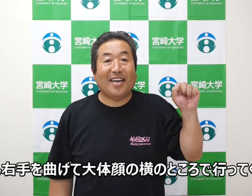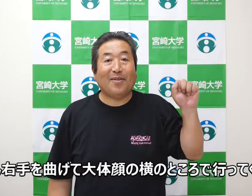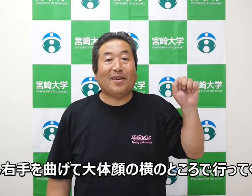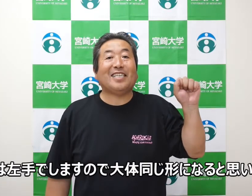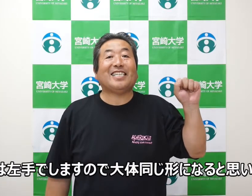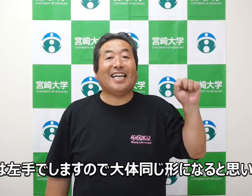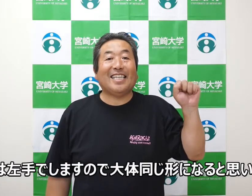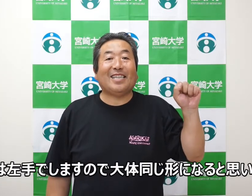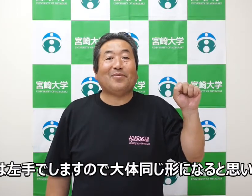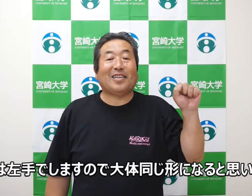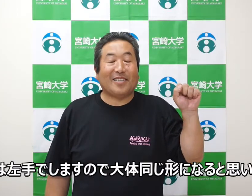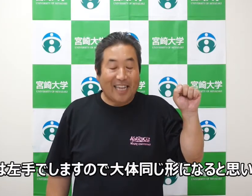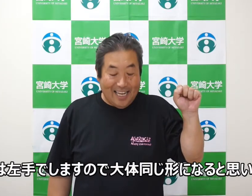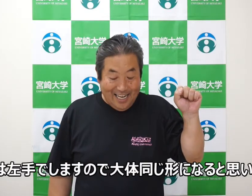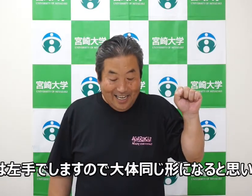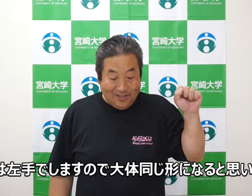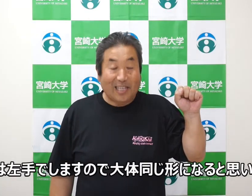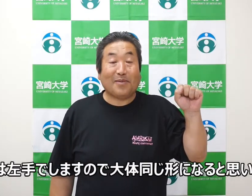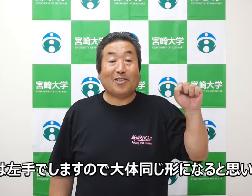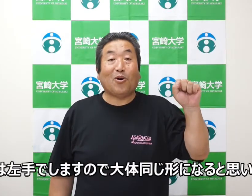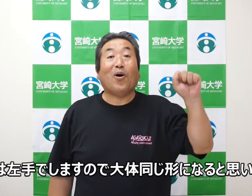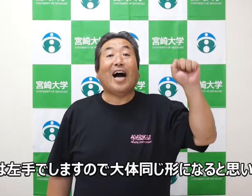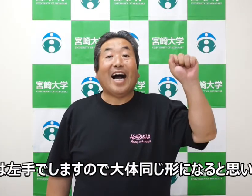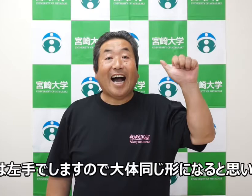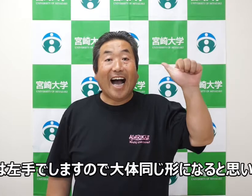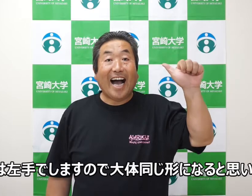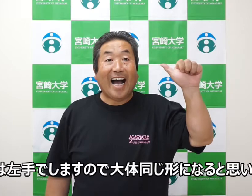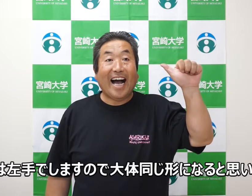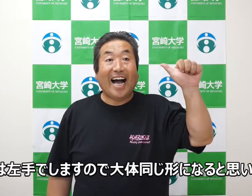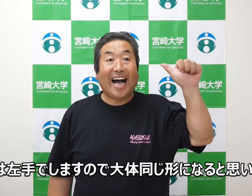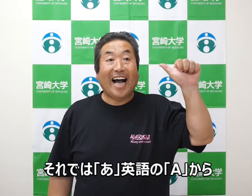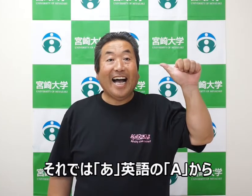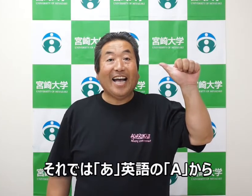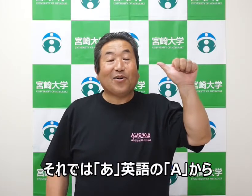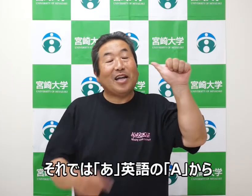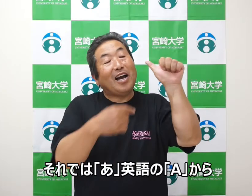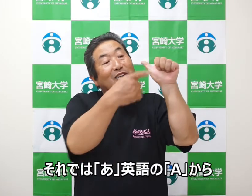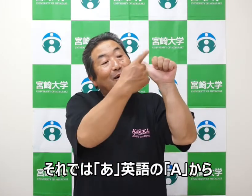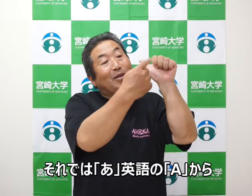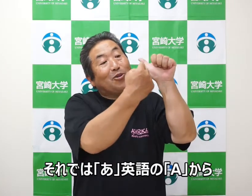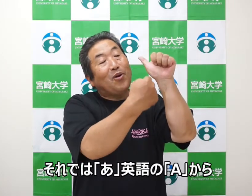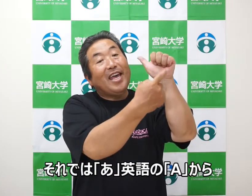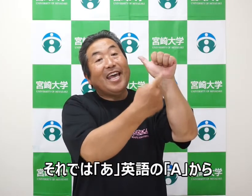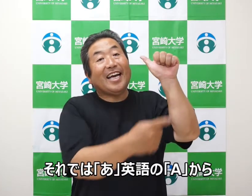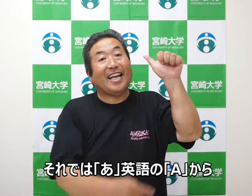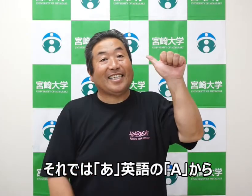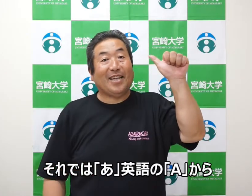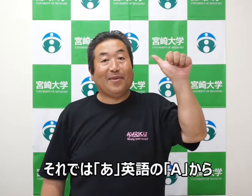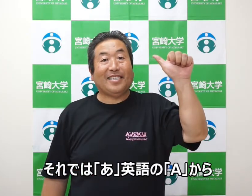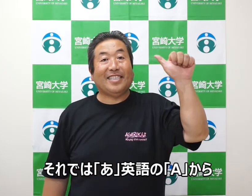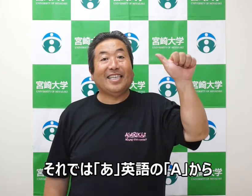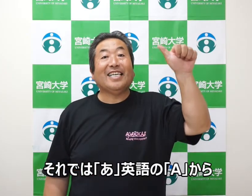真似しながら言ってみてください。それでいきましょう。あ、これはアルファベットの A から来ています。